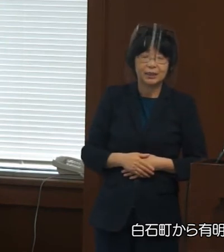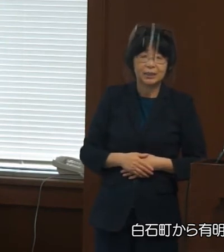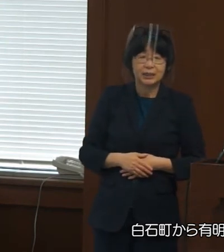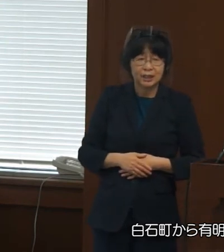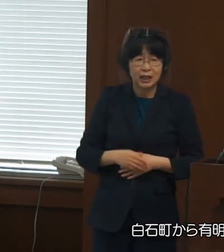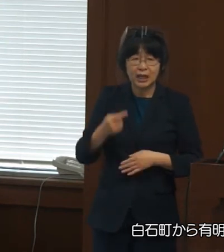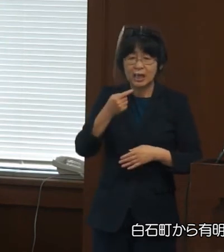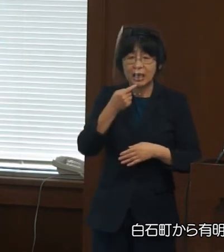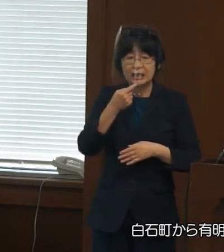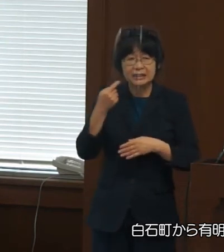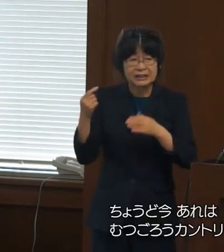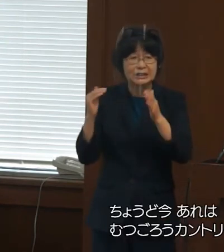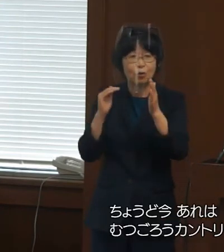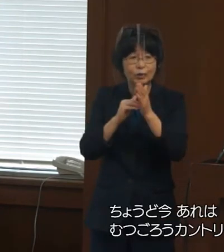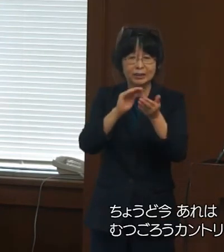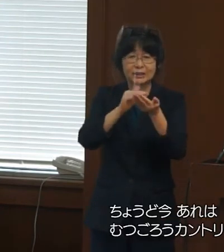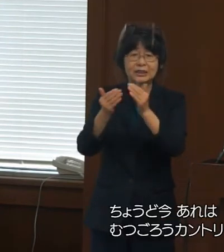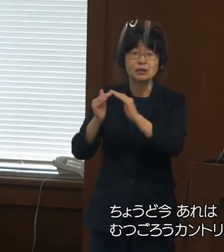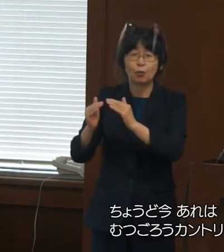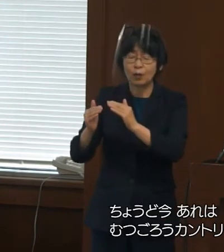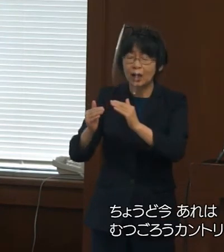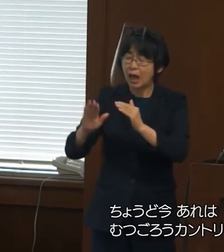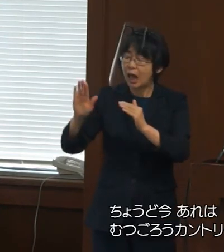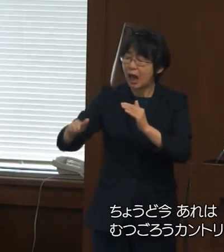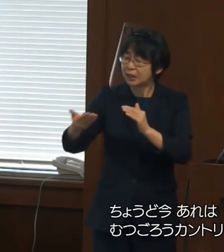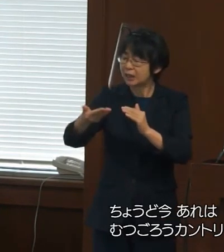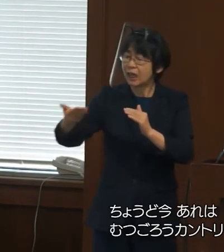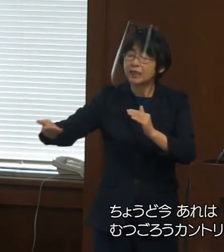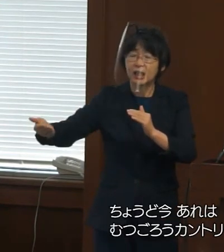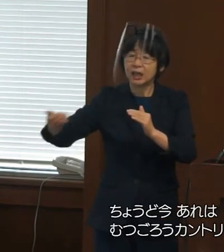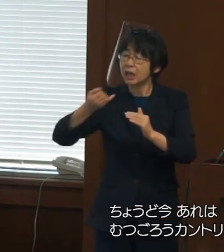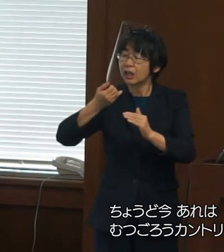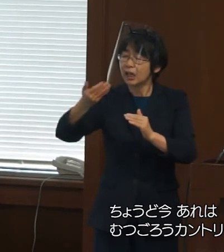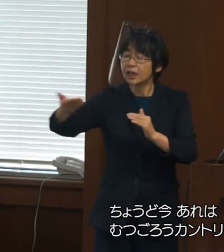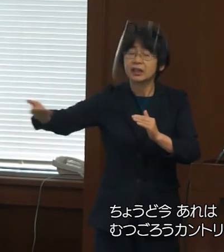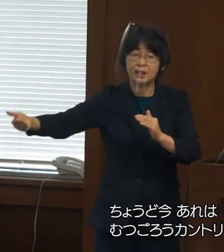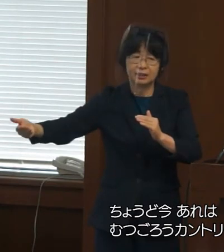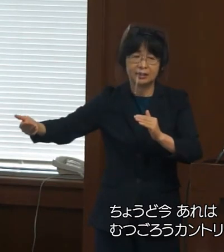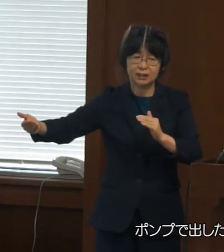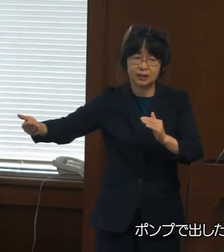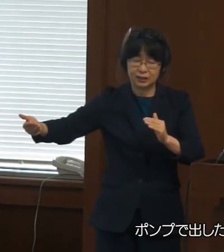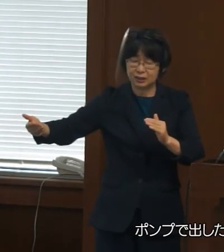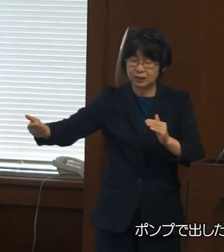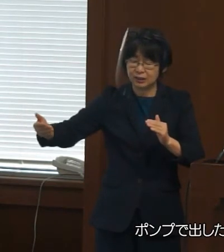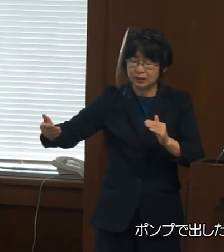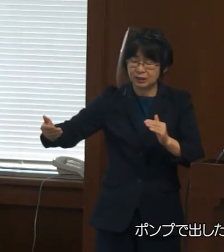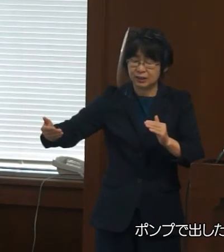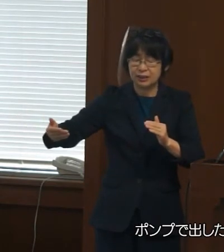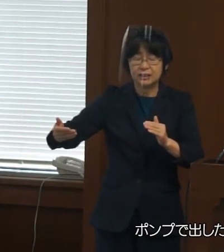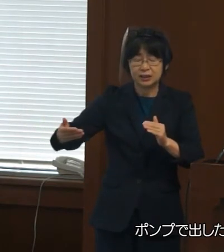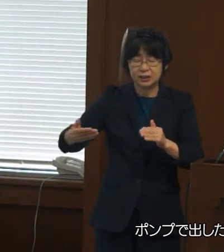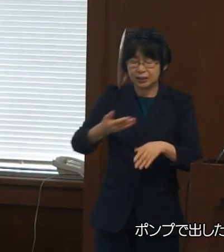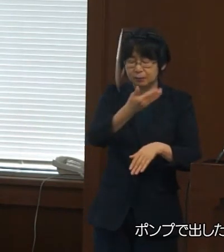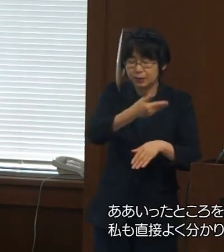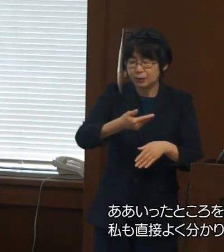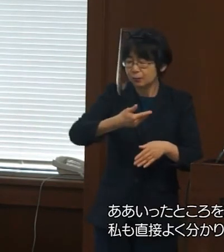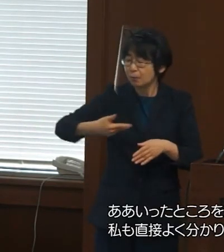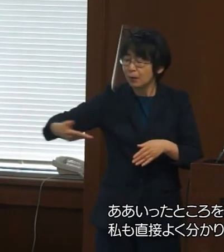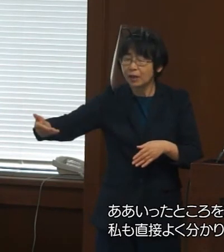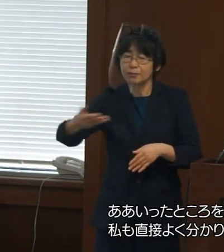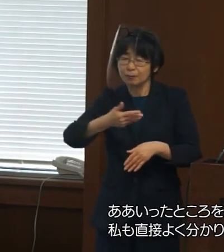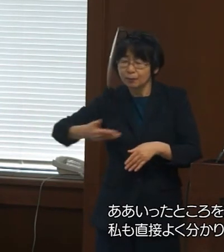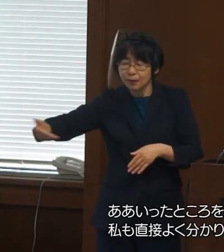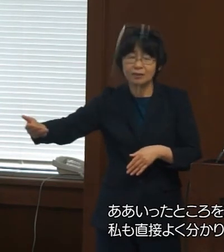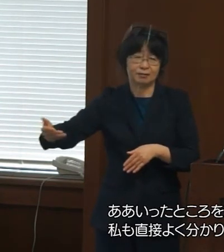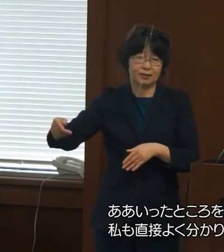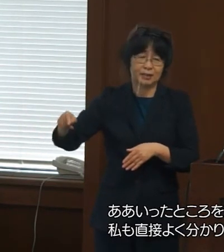有明海に直接注ぐというちょうど今ムツゴロウカントリーのところからですかね、ポンプで出したりもしてますけど、ああいったところ